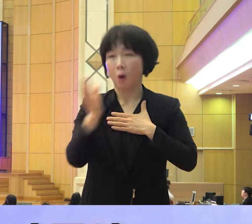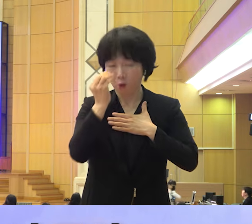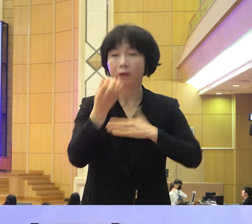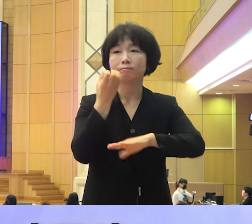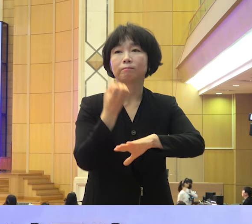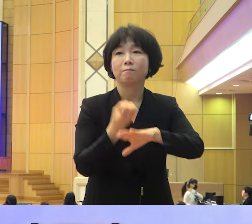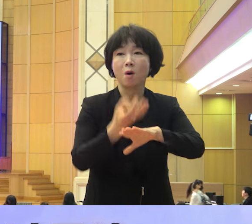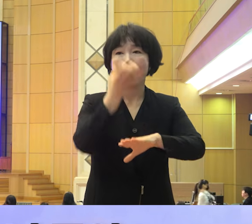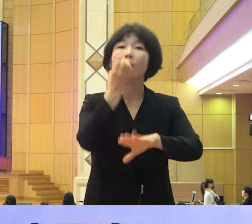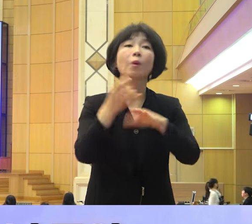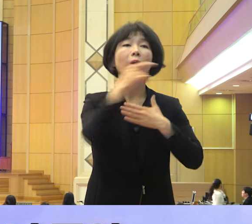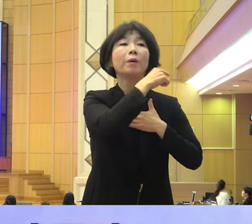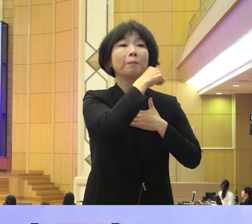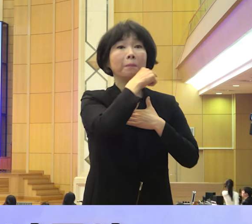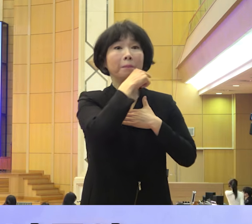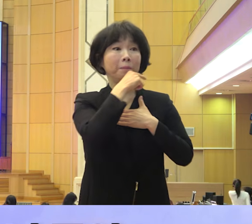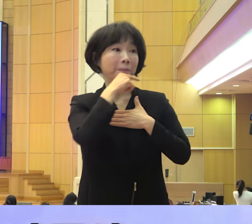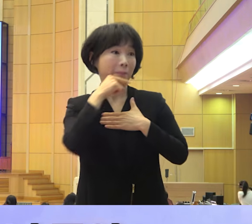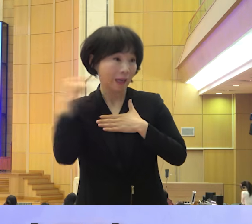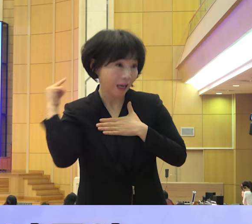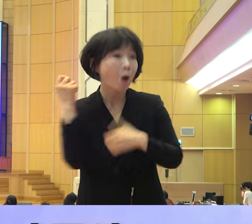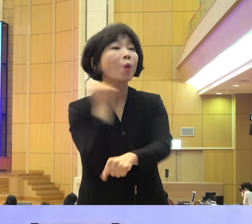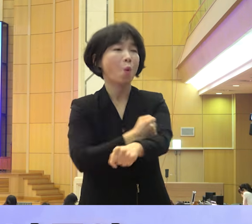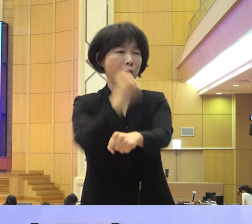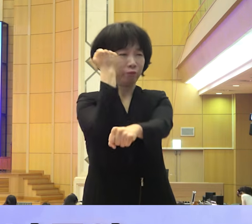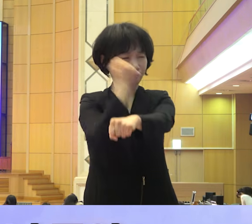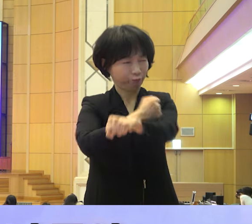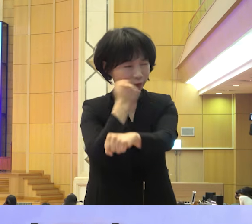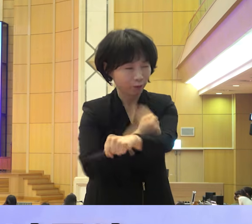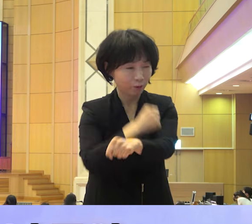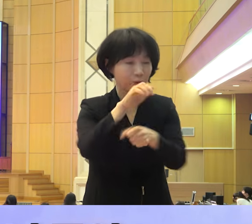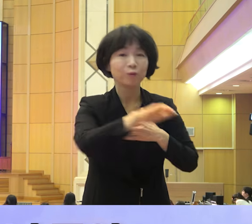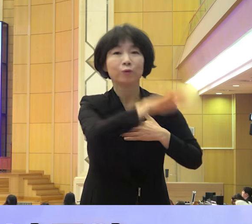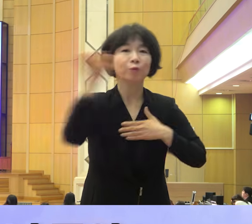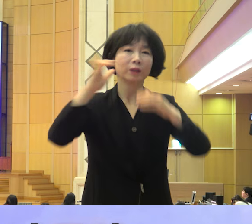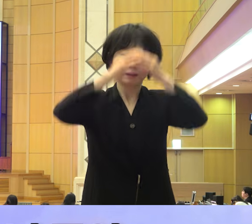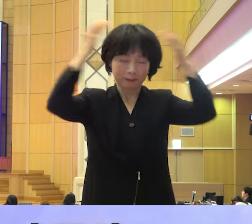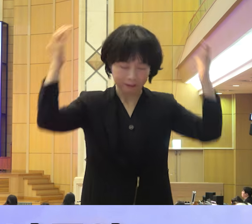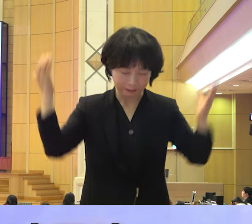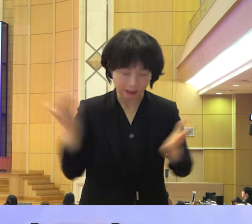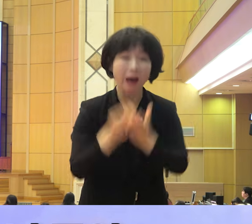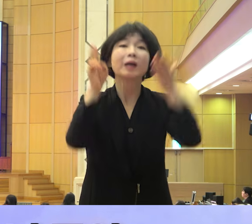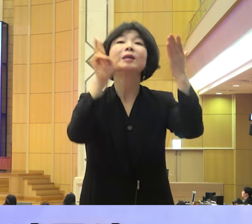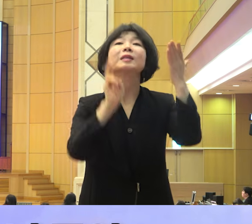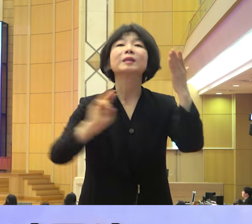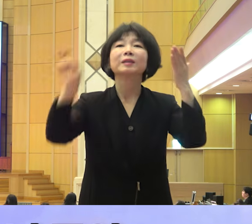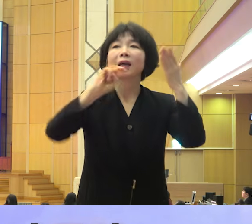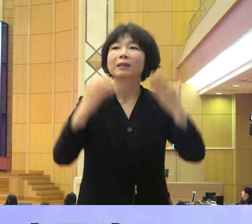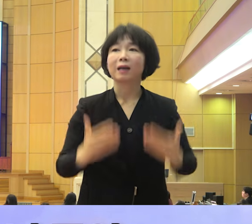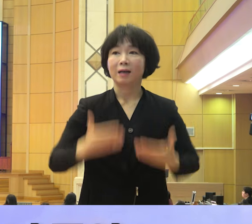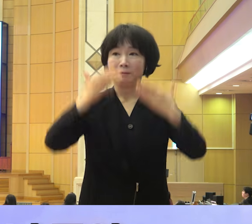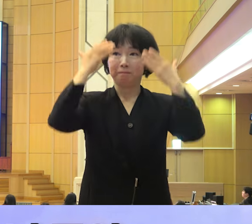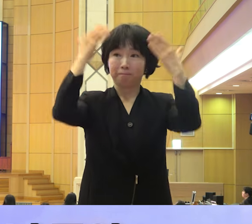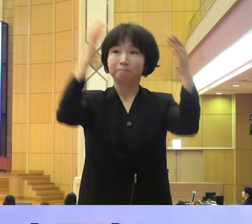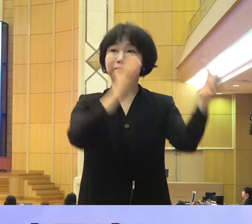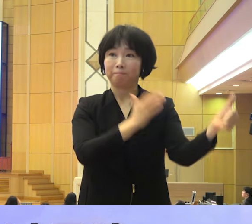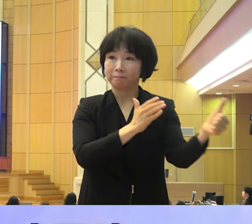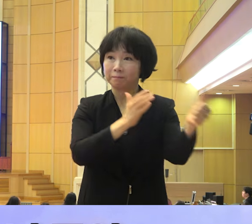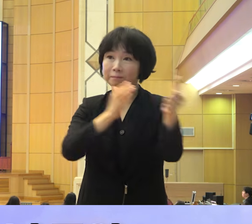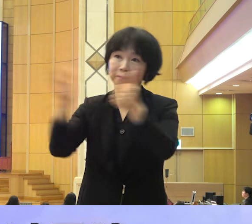거룩한 보혈의 공로를 우리 다 찬양을 합시다.